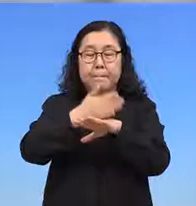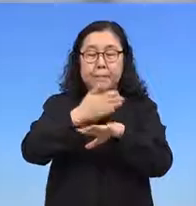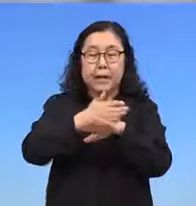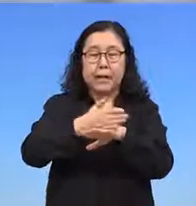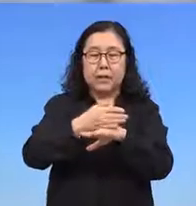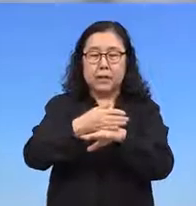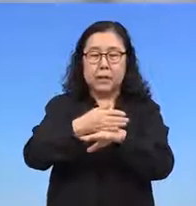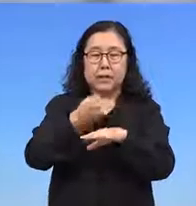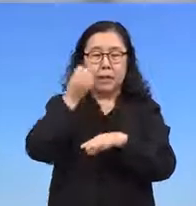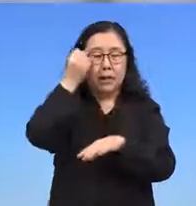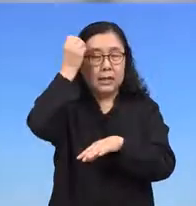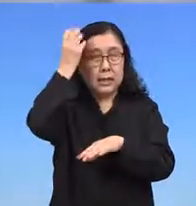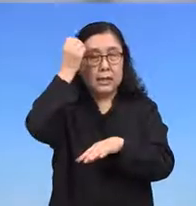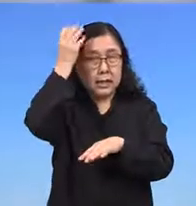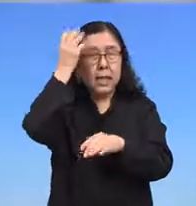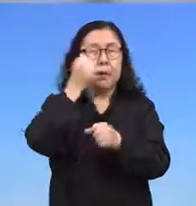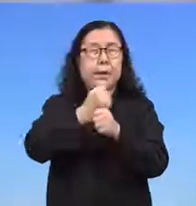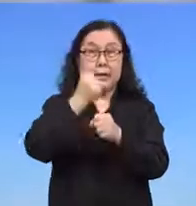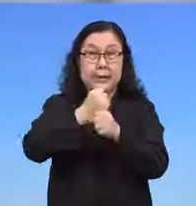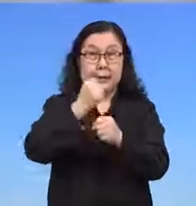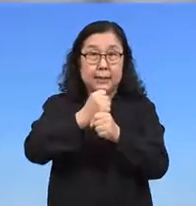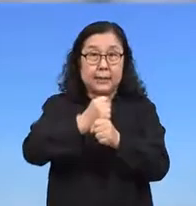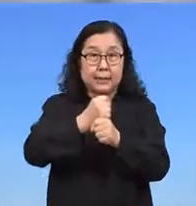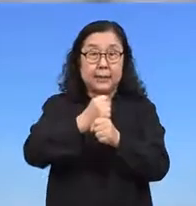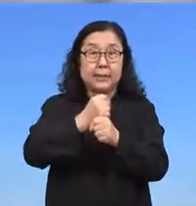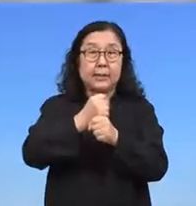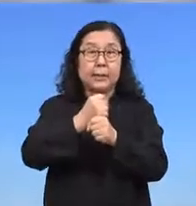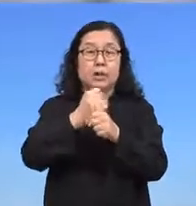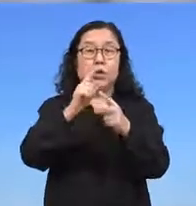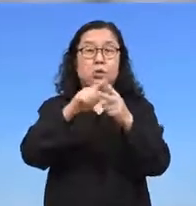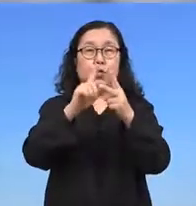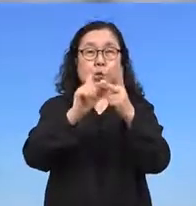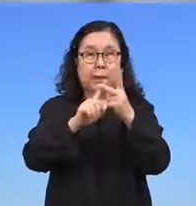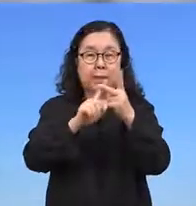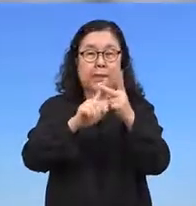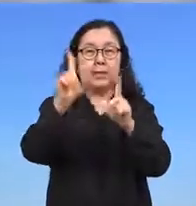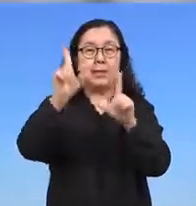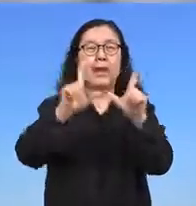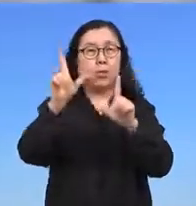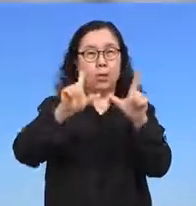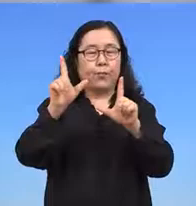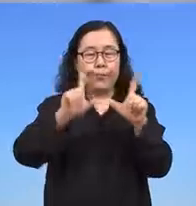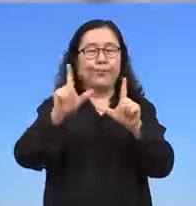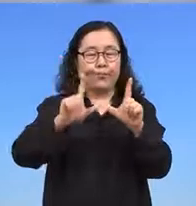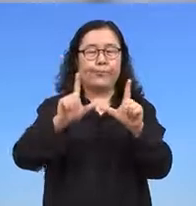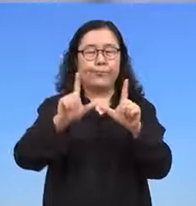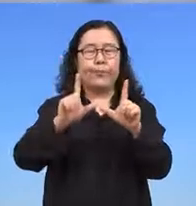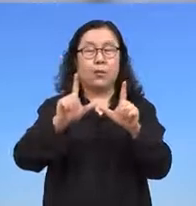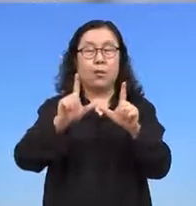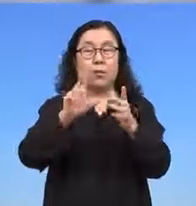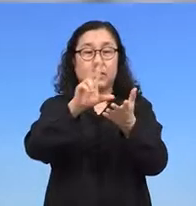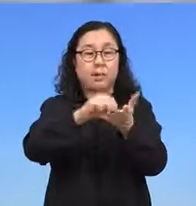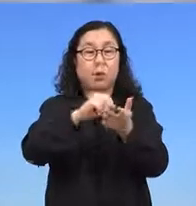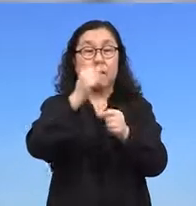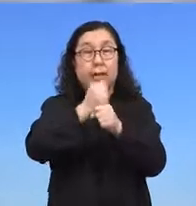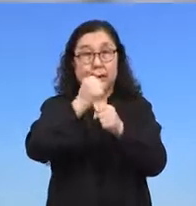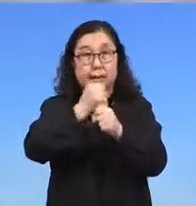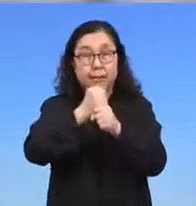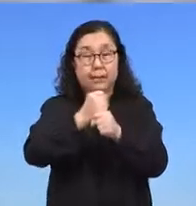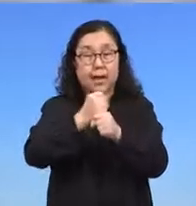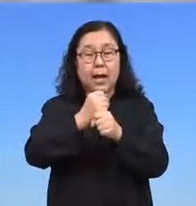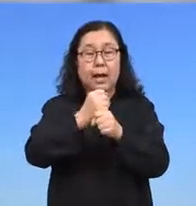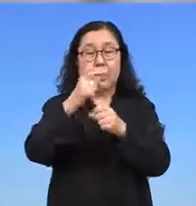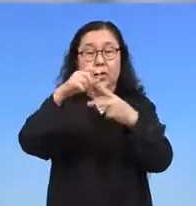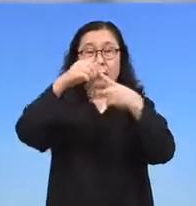하는 태도이기도 하기 때문에 제가 감사를 잃게 하는 2가지 태도, 이렇게 제목을 잡아봤는데요, 감사를